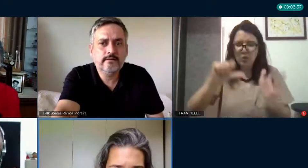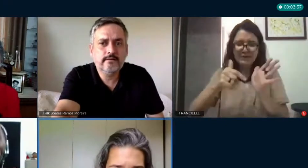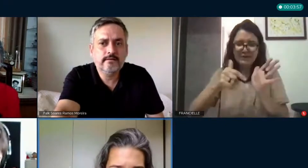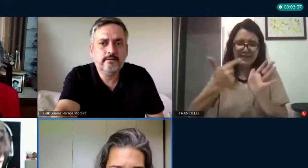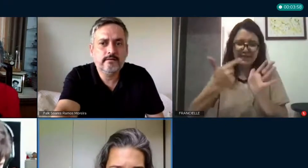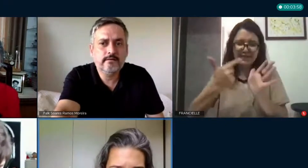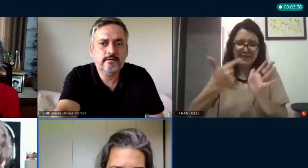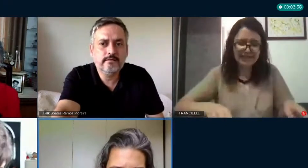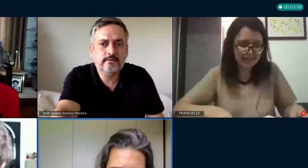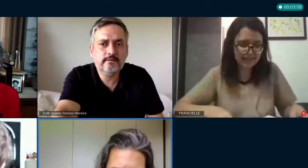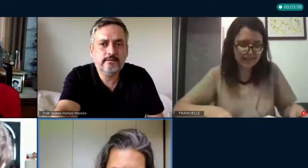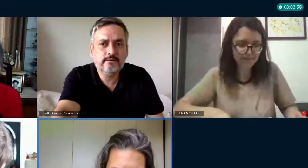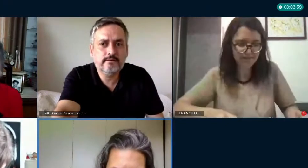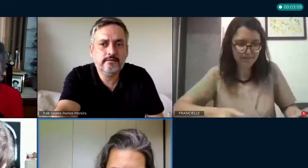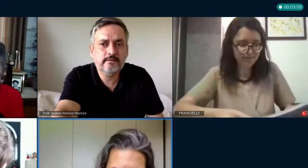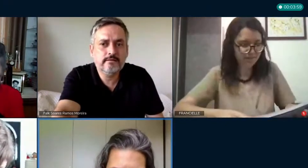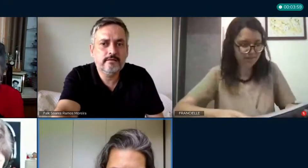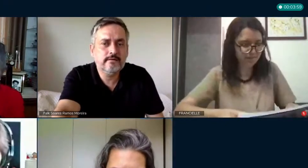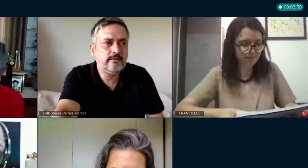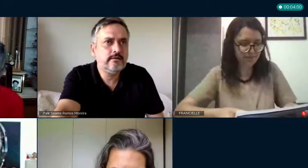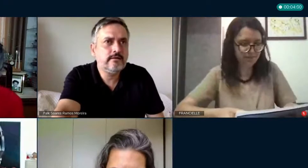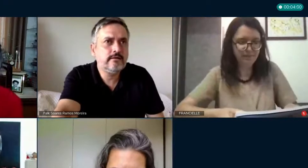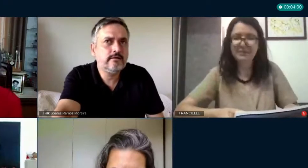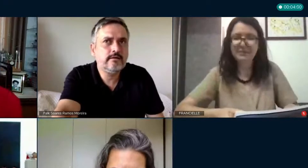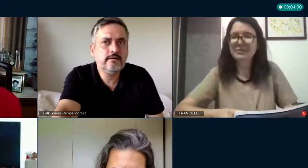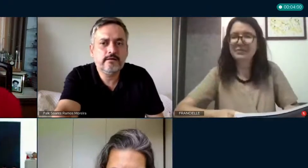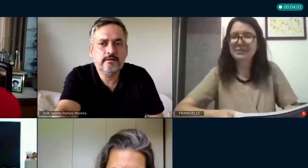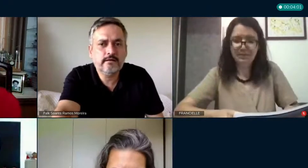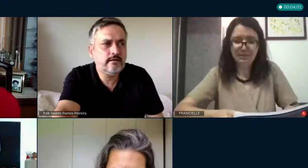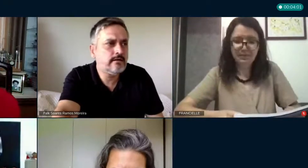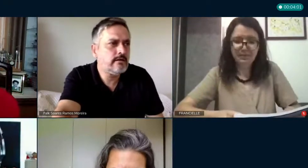Quando você coloca para surdo.